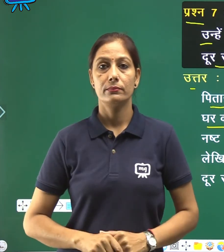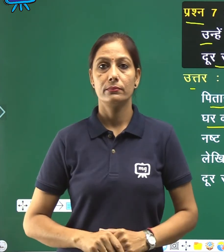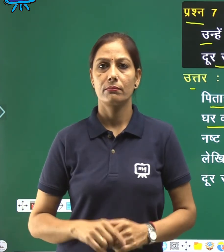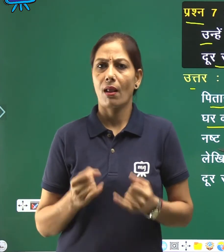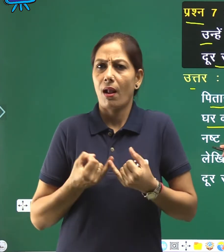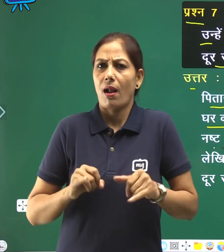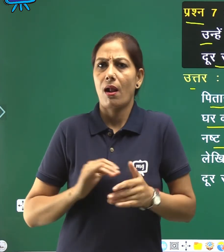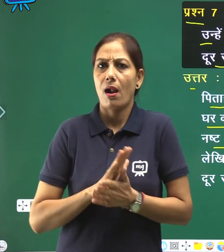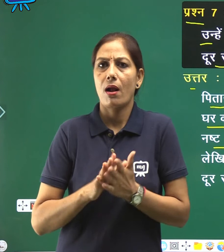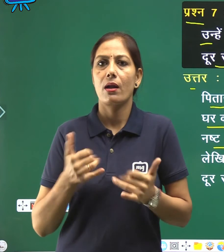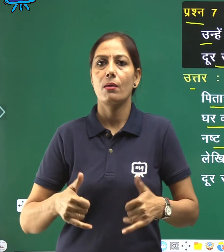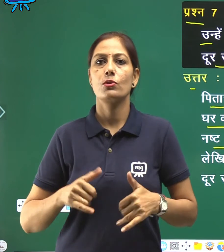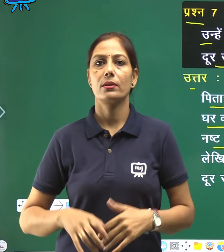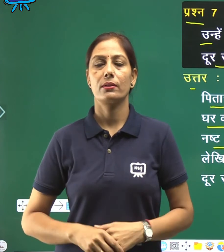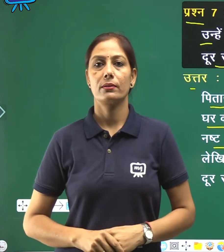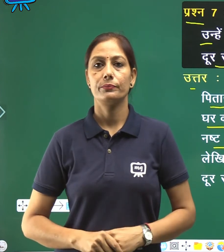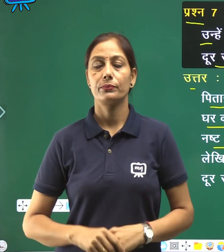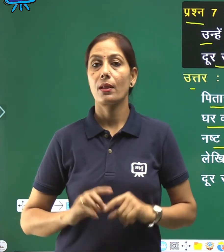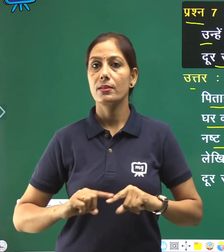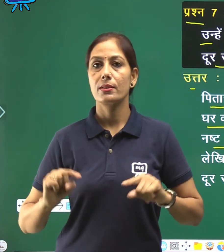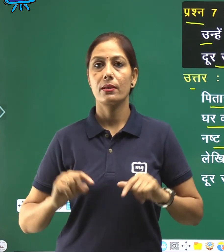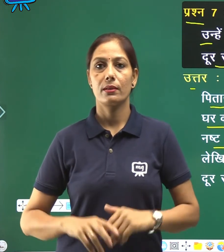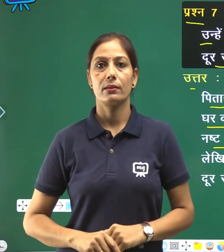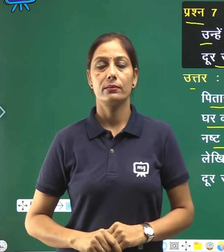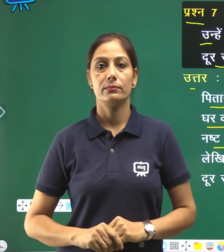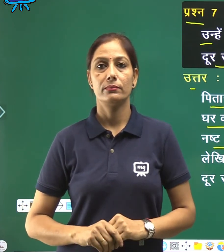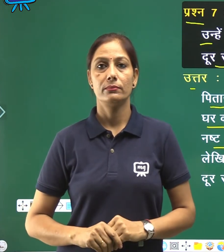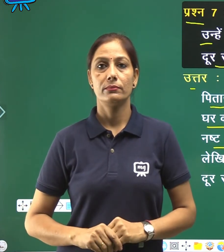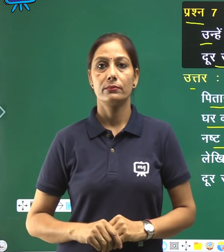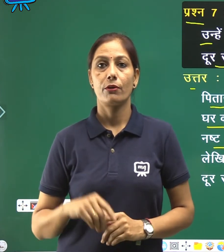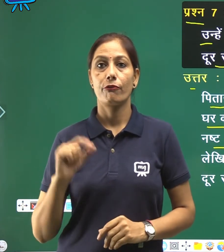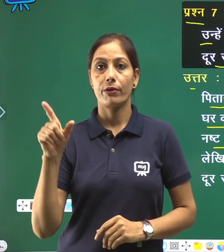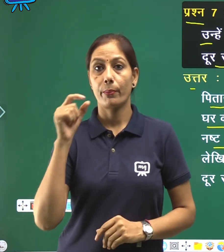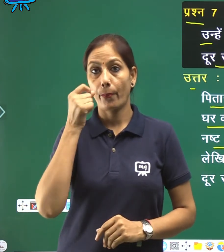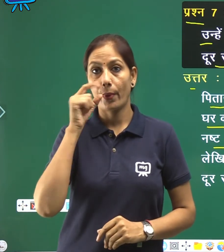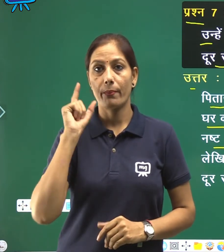नष्ट होती है, इसलिए वे